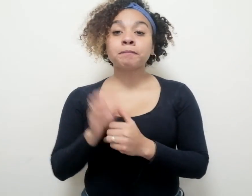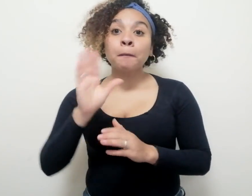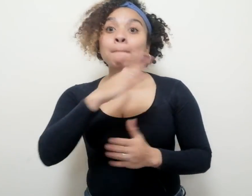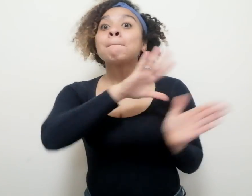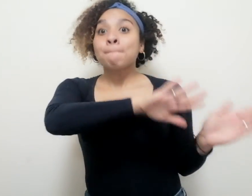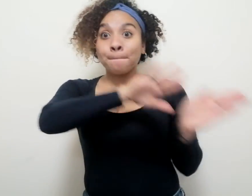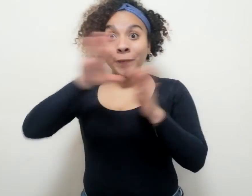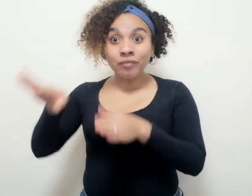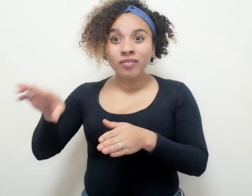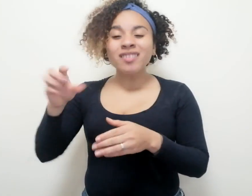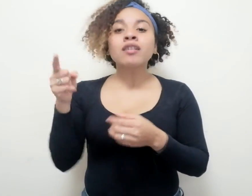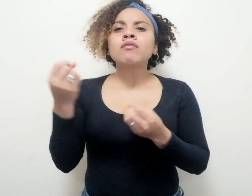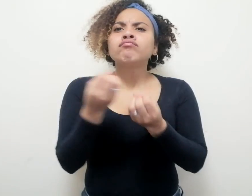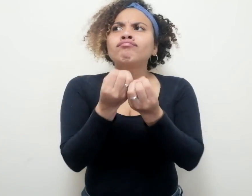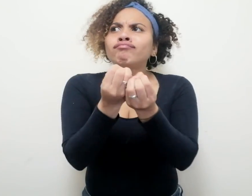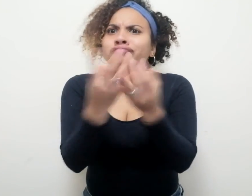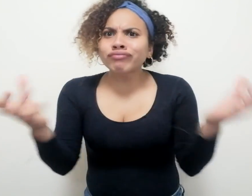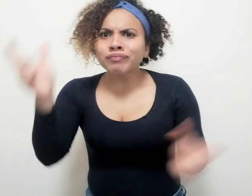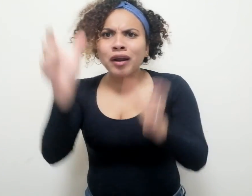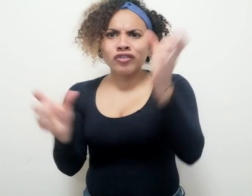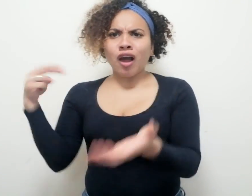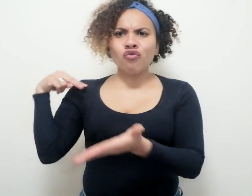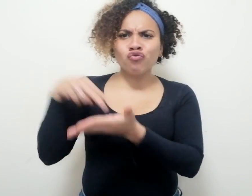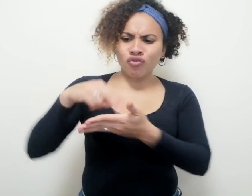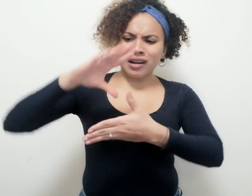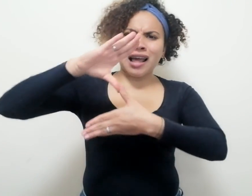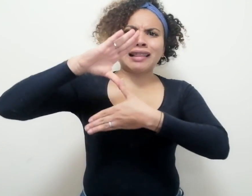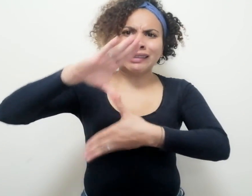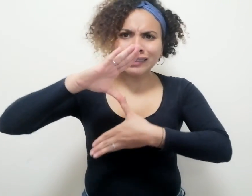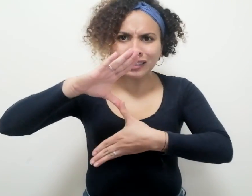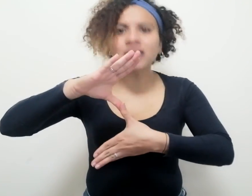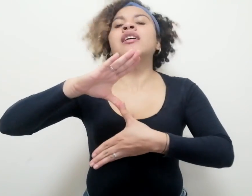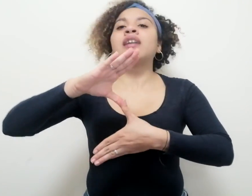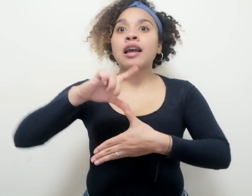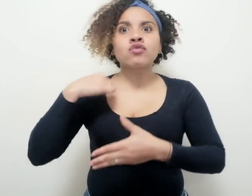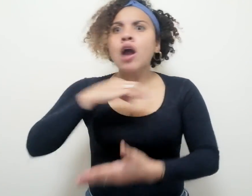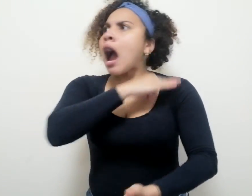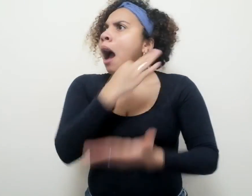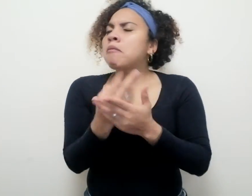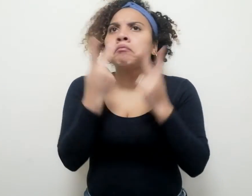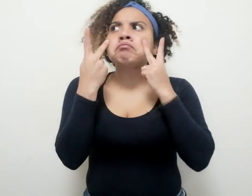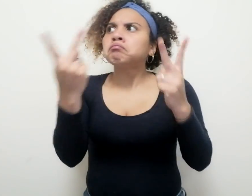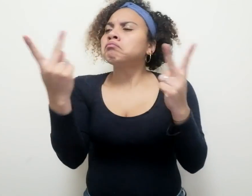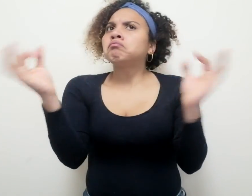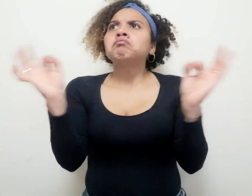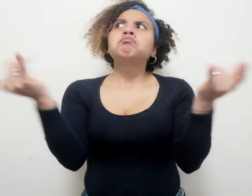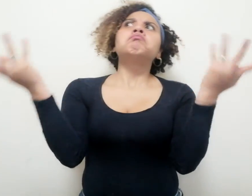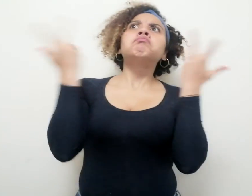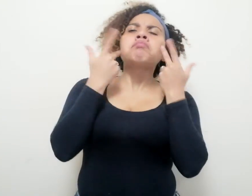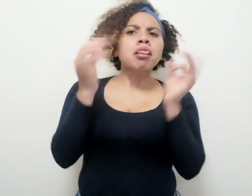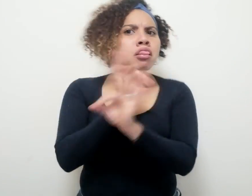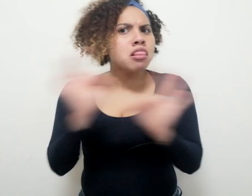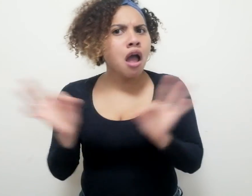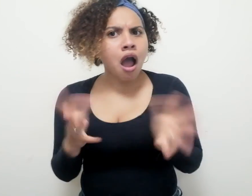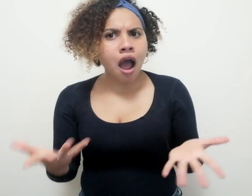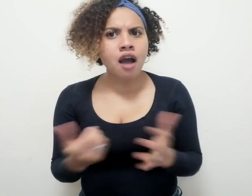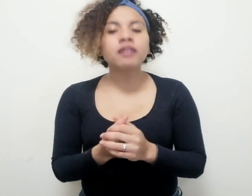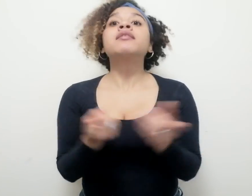Aparte de docenas de autores latinoamericanos de los que jamás he oído hablar, tienen también una